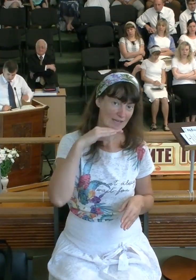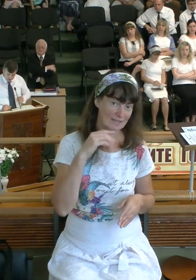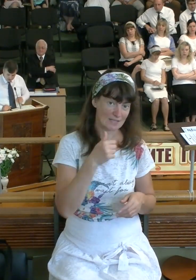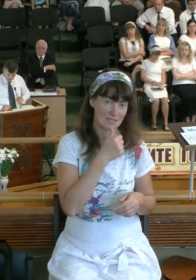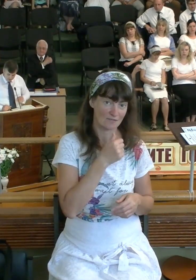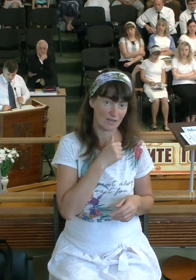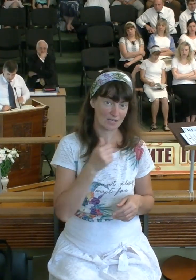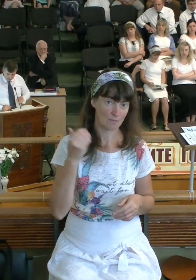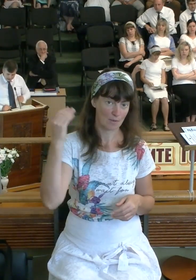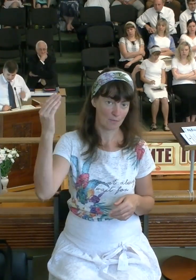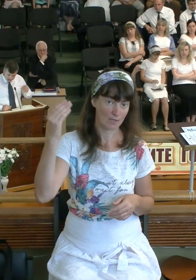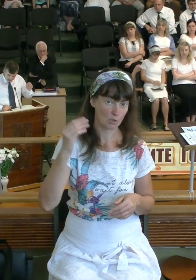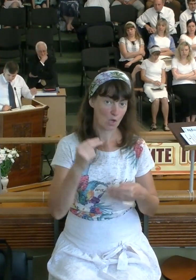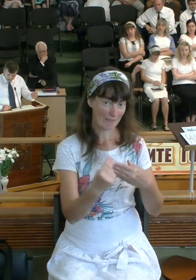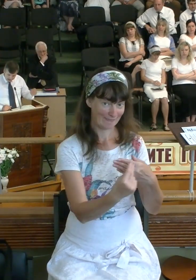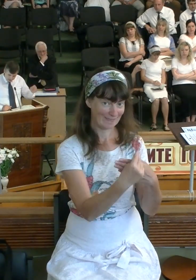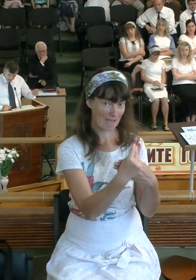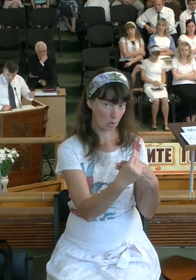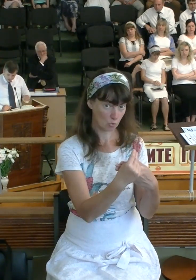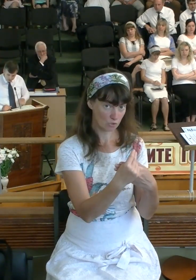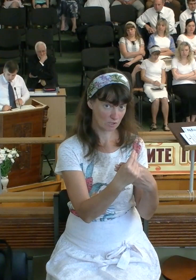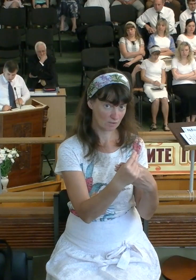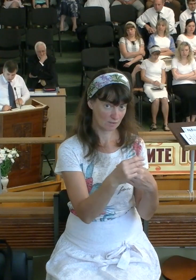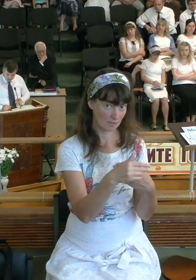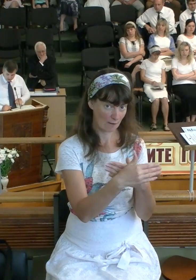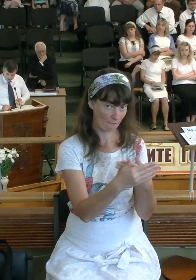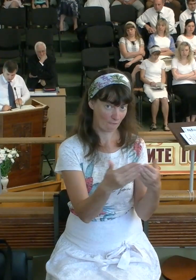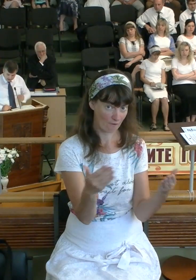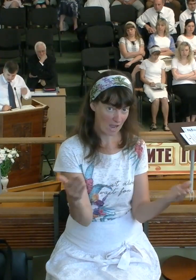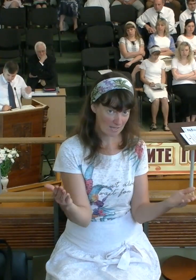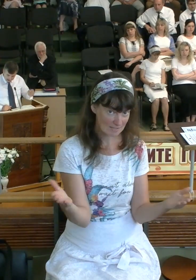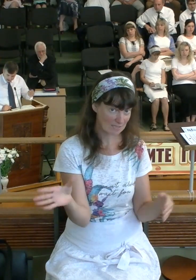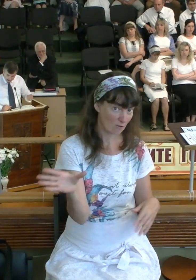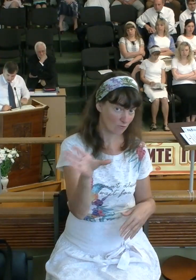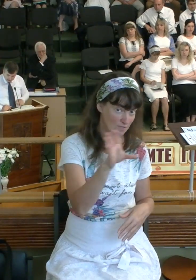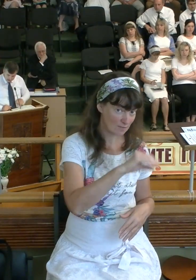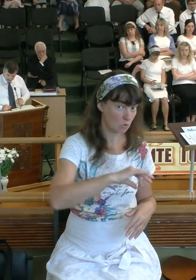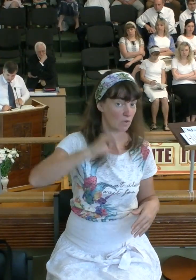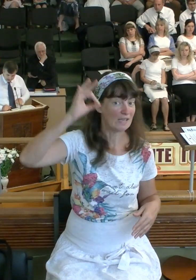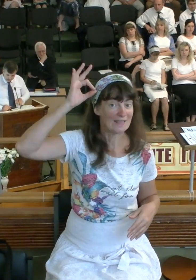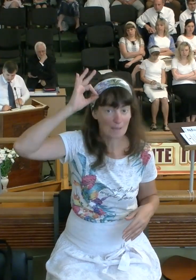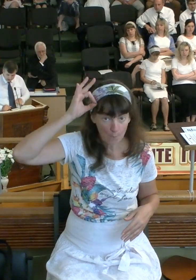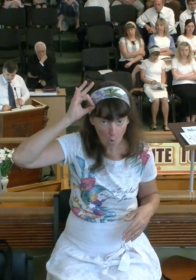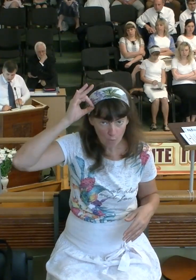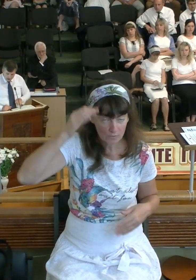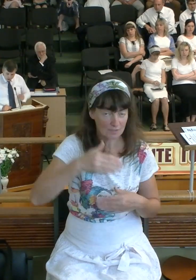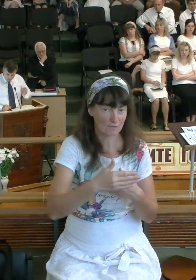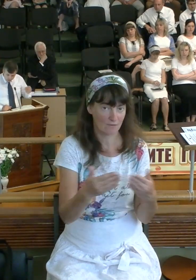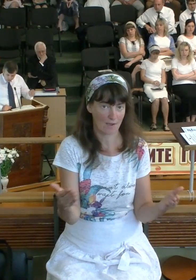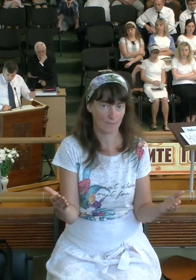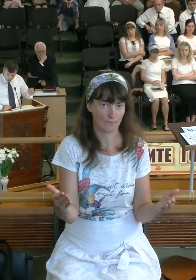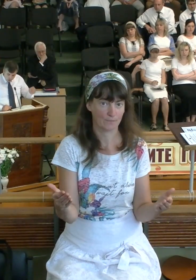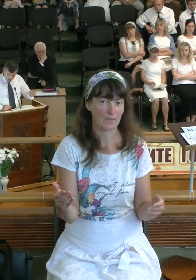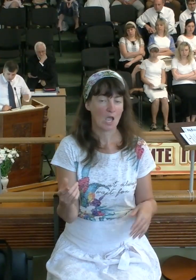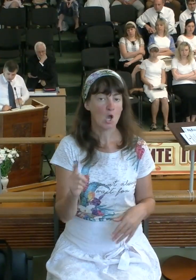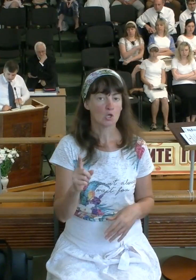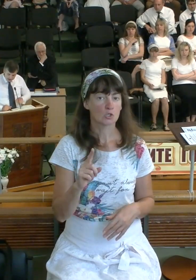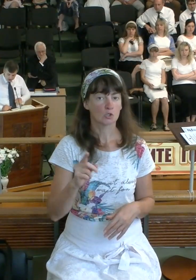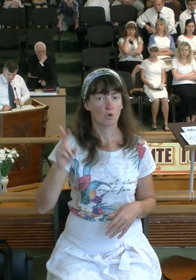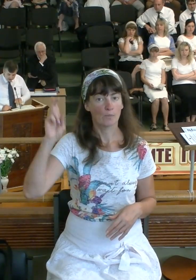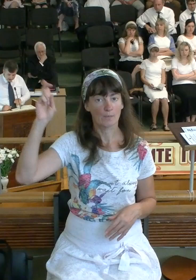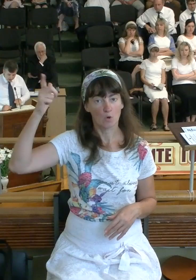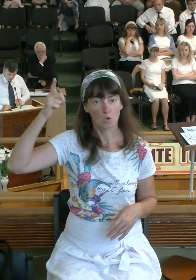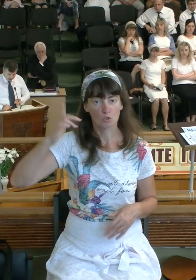говорил вам. Послание к Ефесянам Павел пишет, 1 глава, 17 и 18 стих. Чтобы Бог